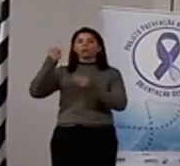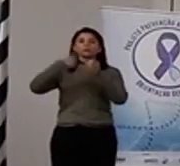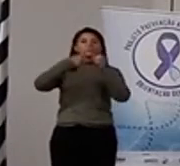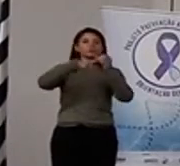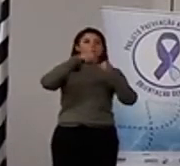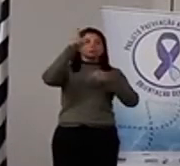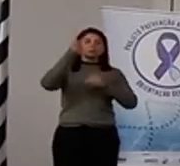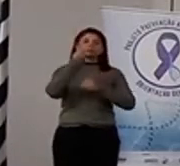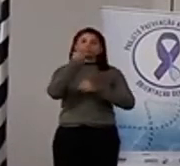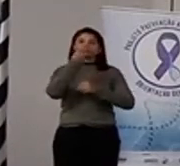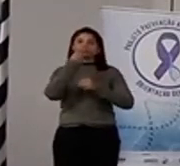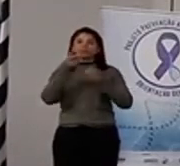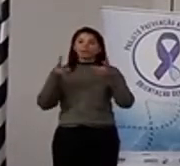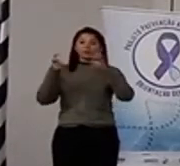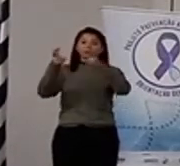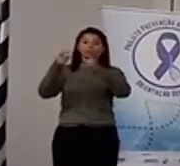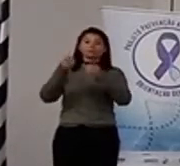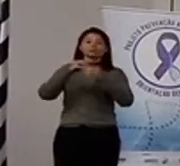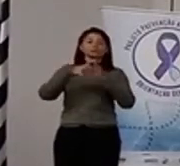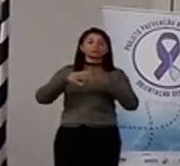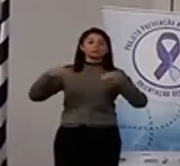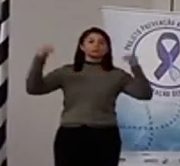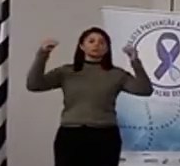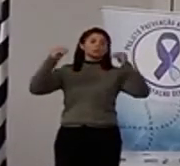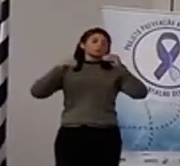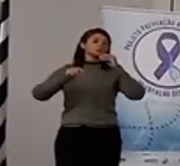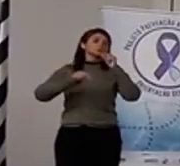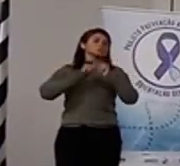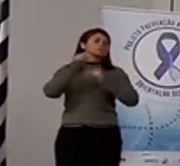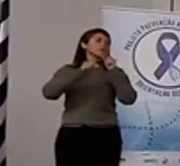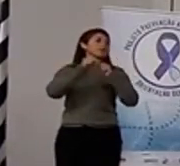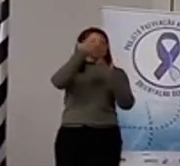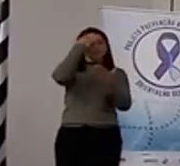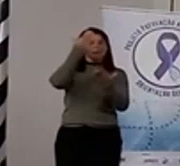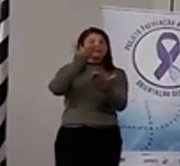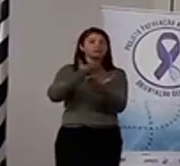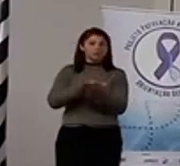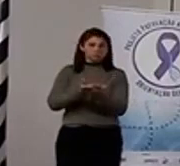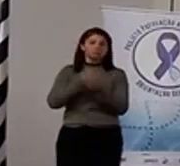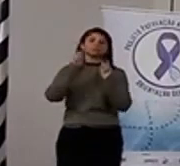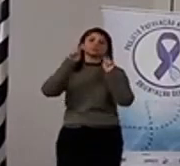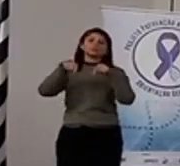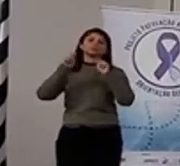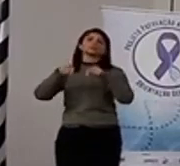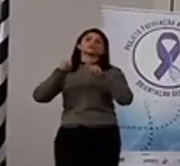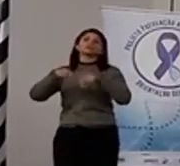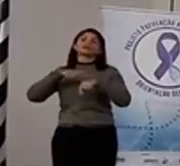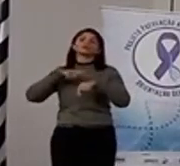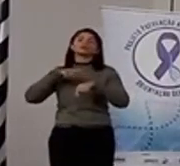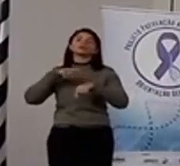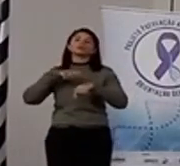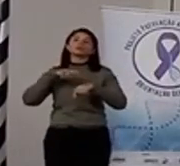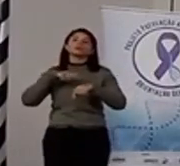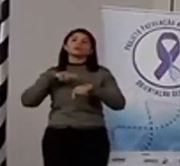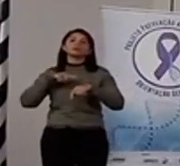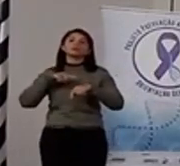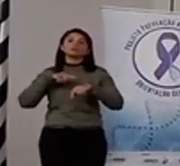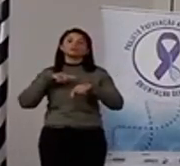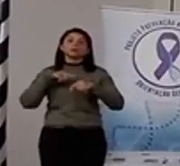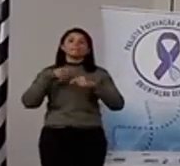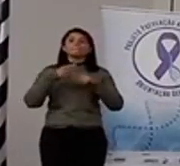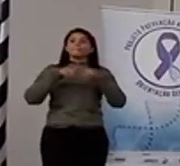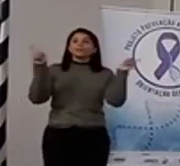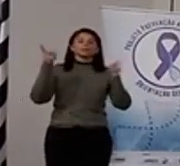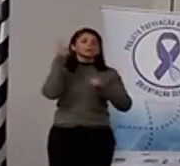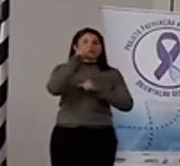nas pessoas. Então, o canabidiol, eu acredito sim que tem efeitos, mas o grande problema que a gente tem foi que a gente não conseguiu fazer